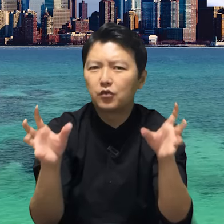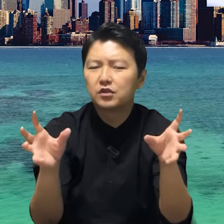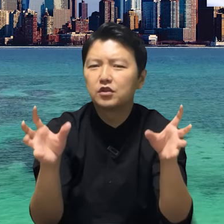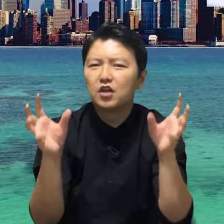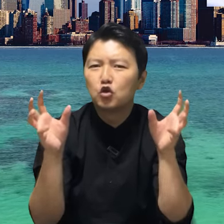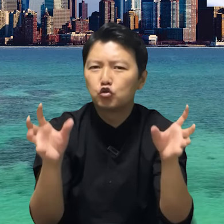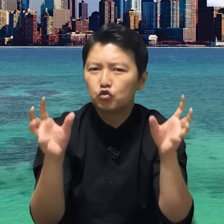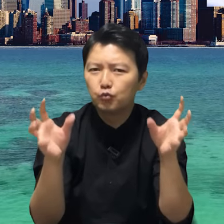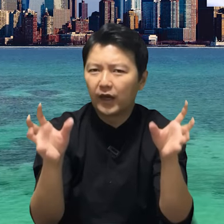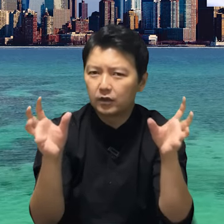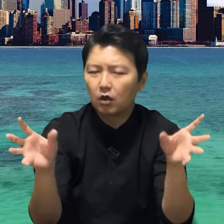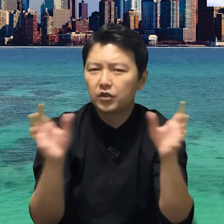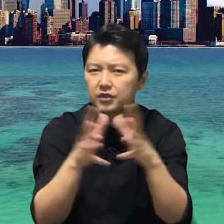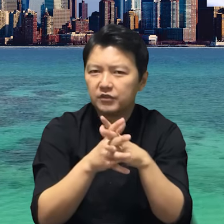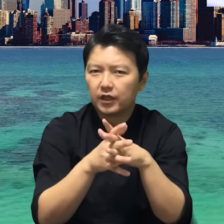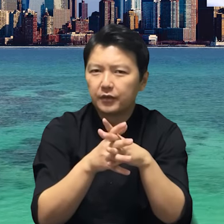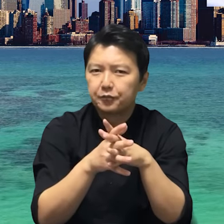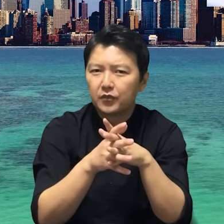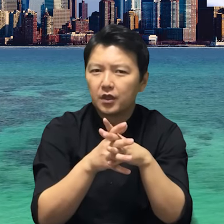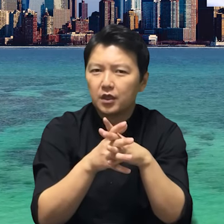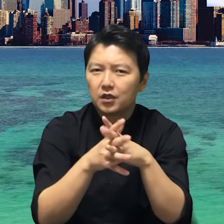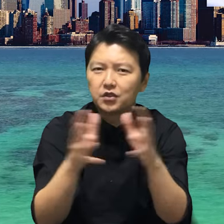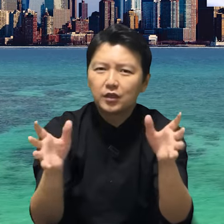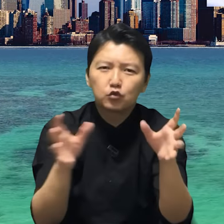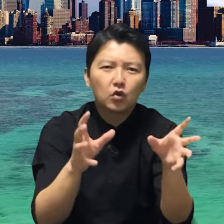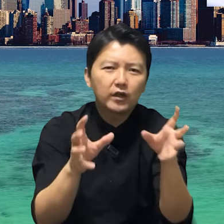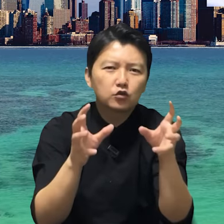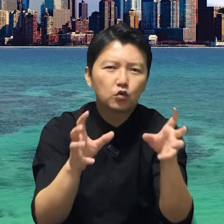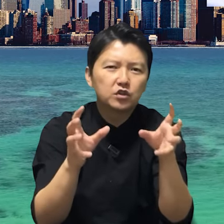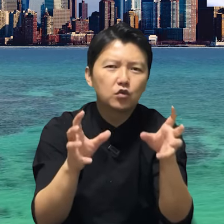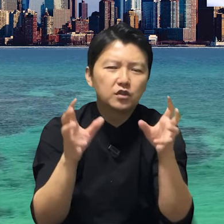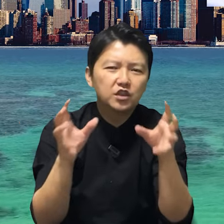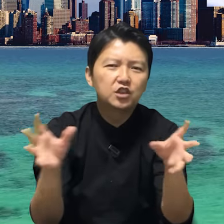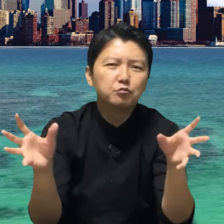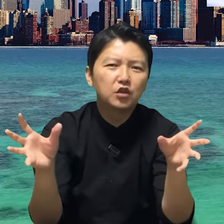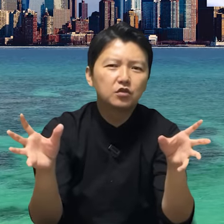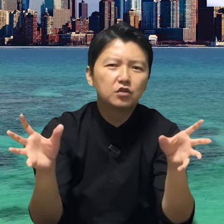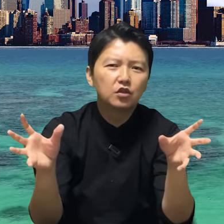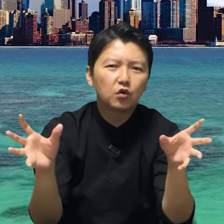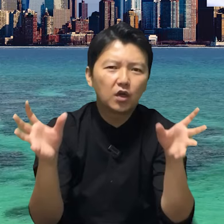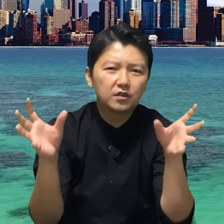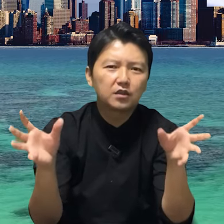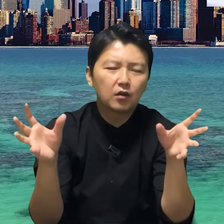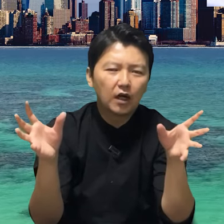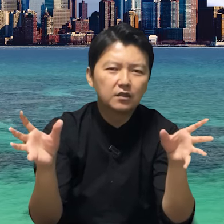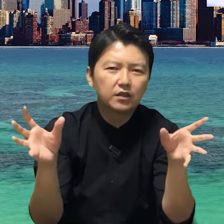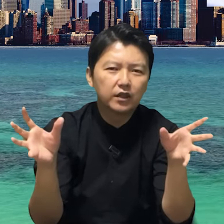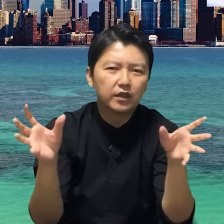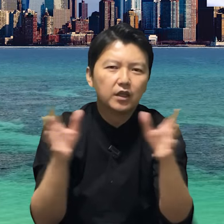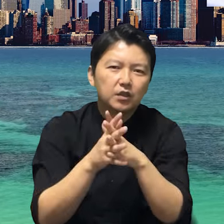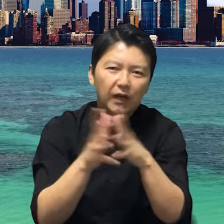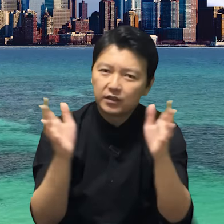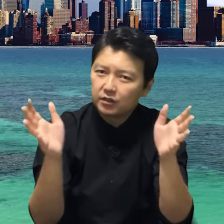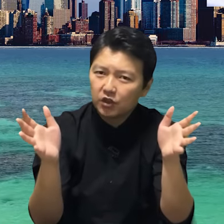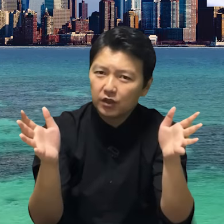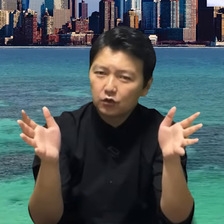보스는 쭝바이터우였습니다. 그때 수하의 조직원 20명 정도가 있었다고 하는데 80년대